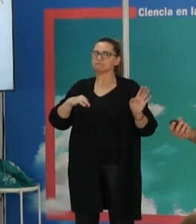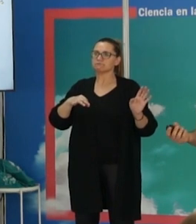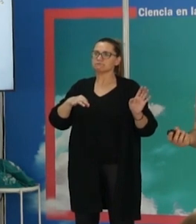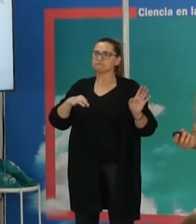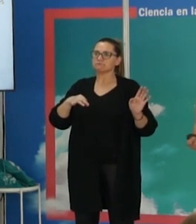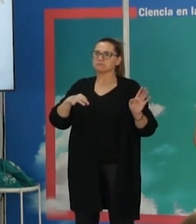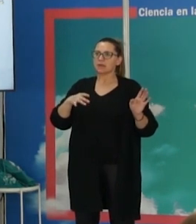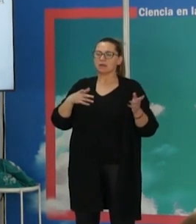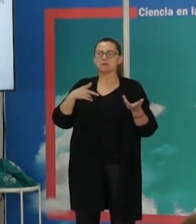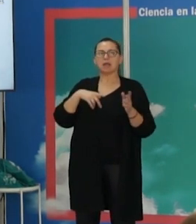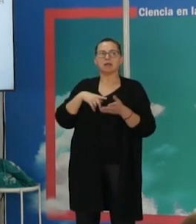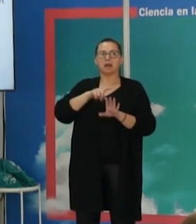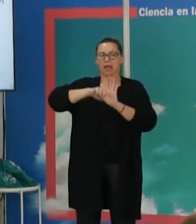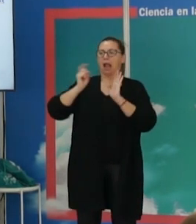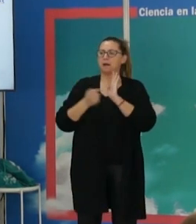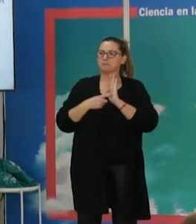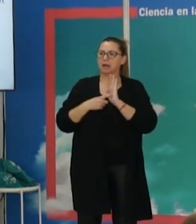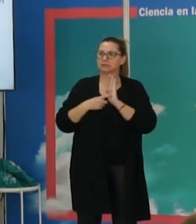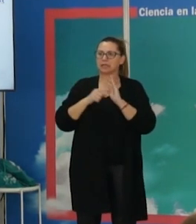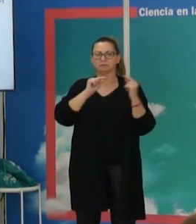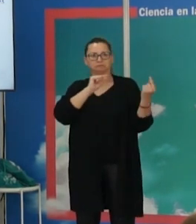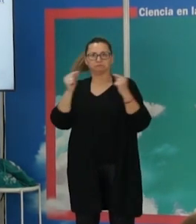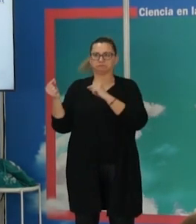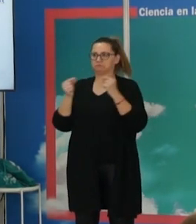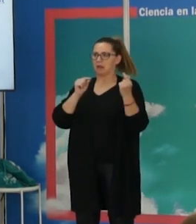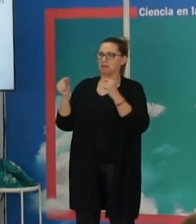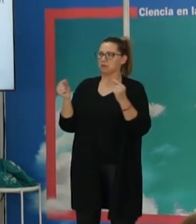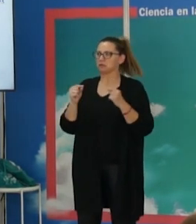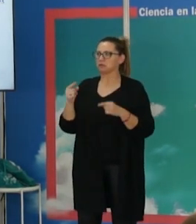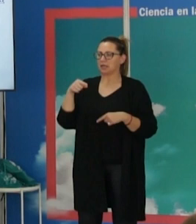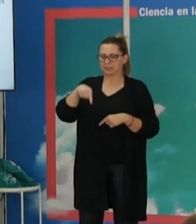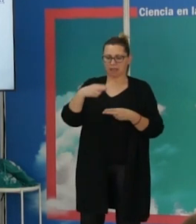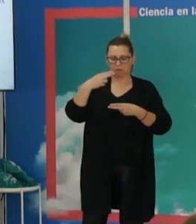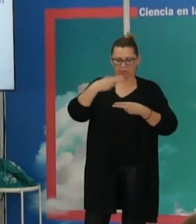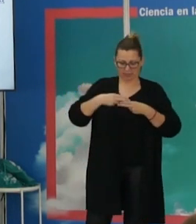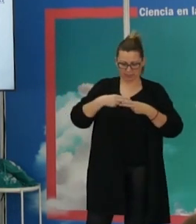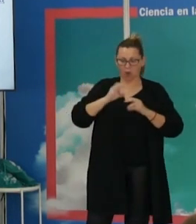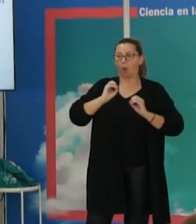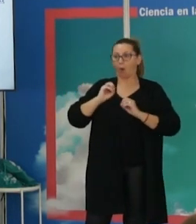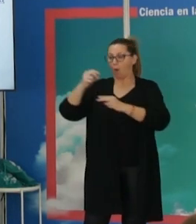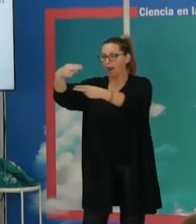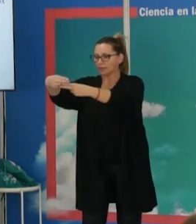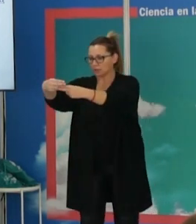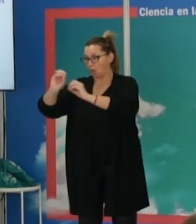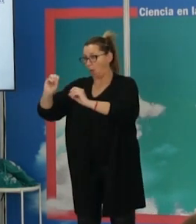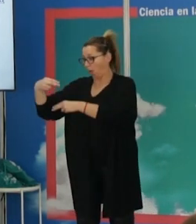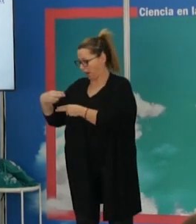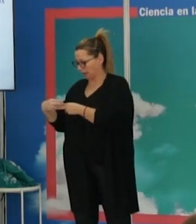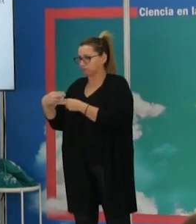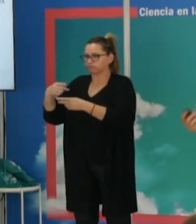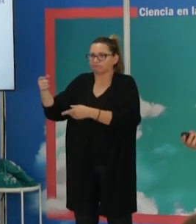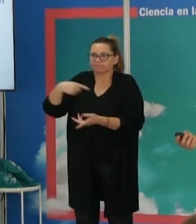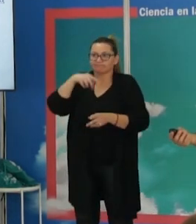legítimamente acerca del lugar en el que podemos trazar esa frontera y en ese caso deberíamos quizá aceptar